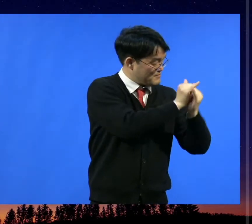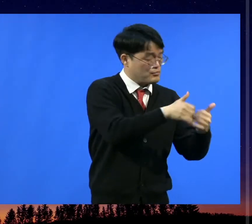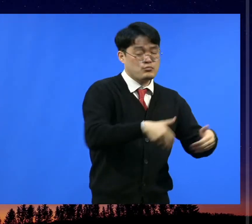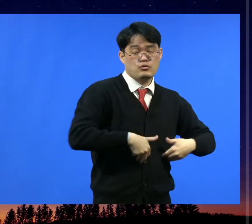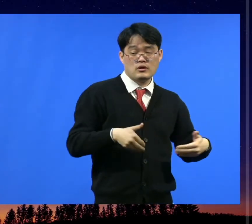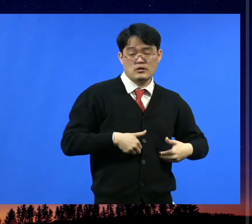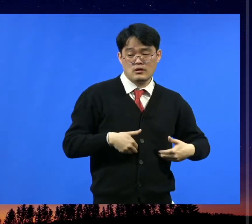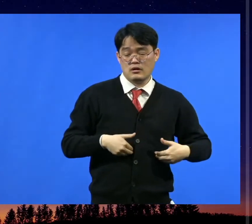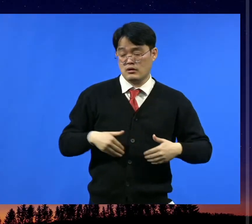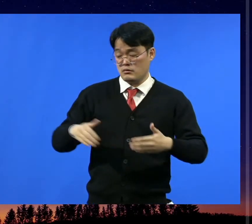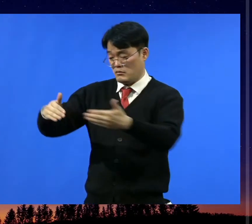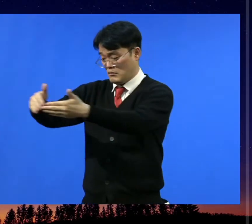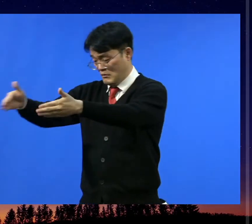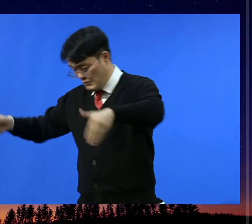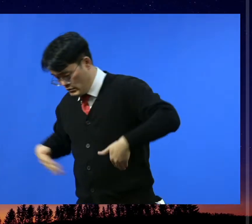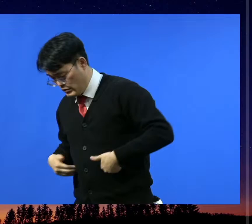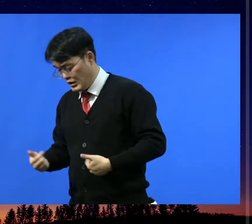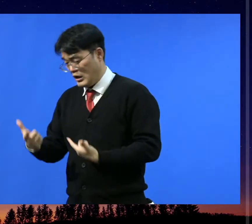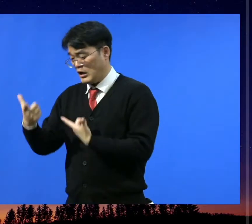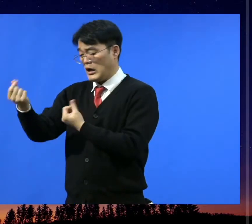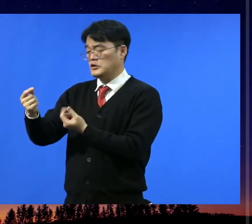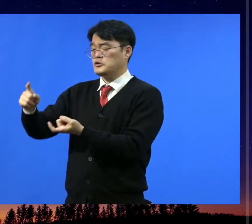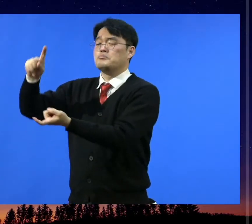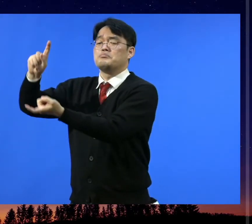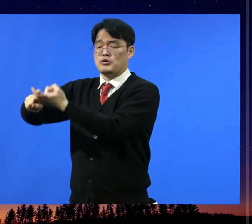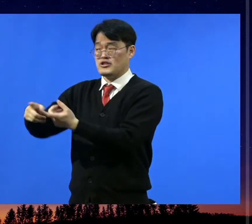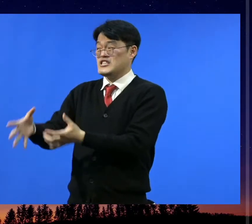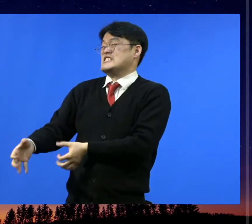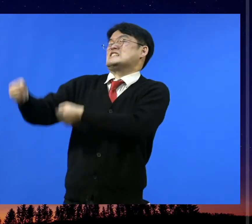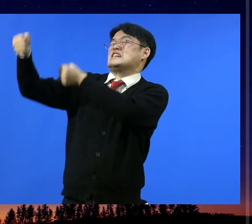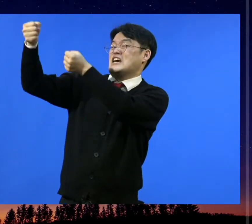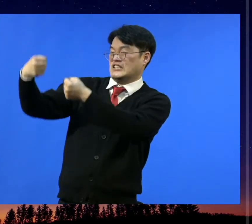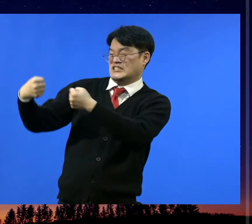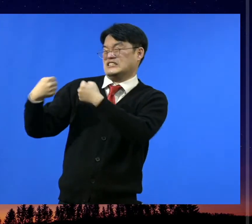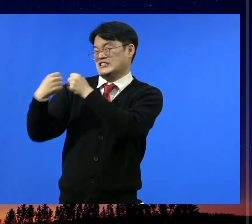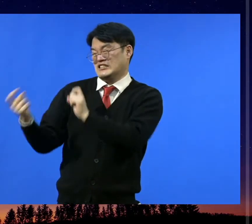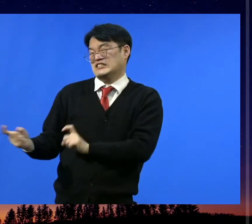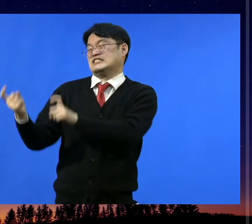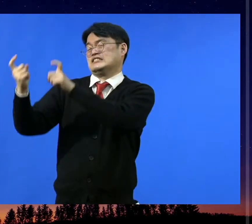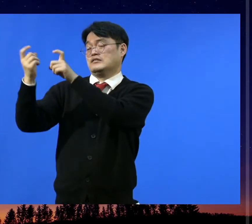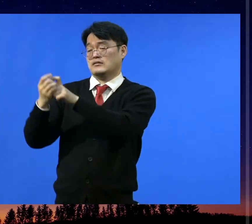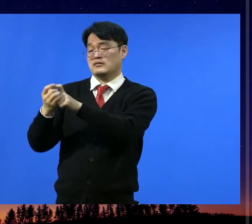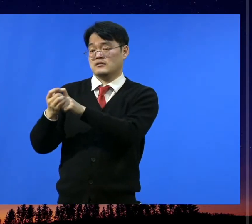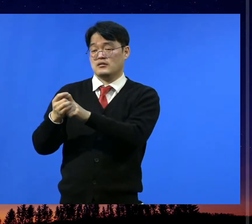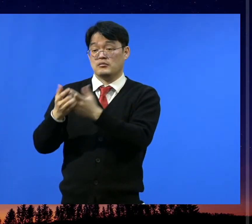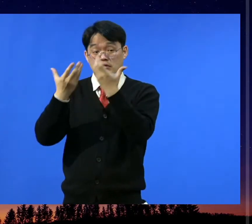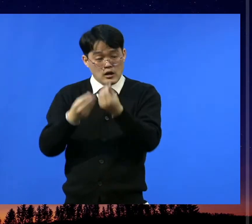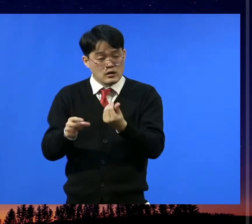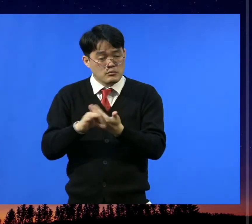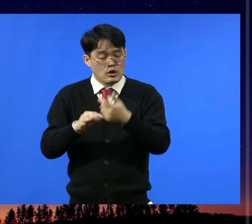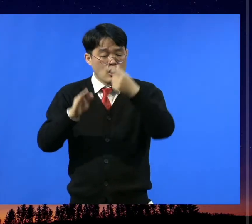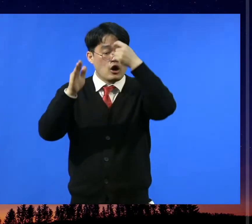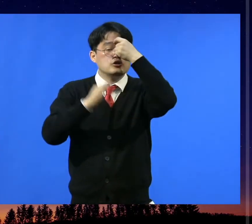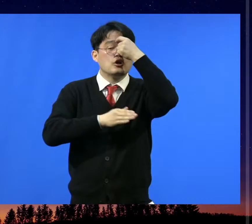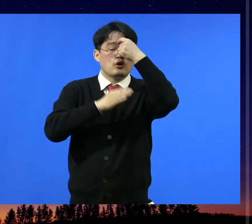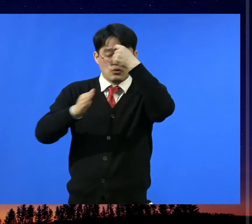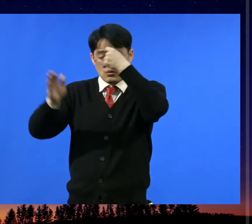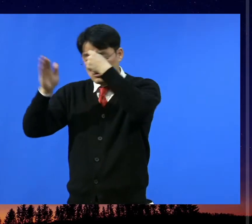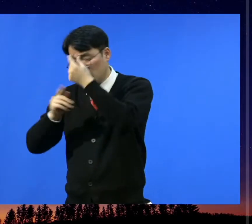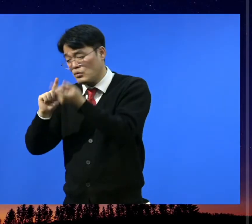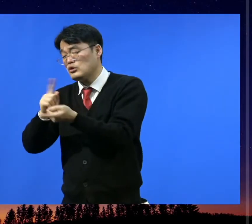교회 안에서 교인들끼리 싸우는 거예요. 근데 싸우는 내용을 보면 유치찬란해. 그러니까 싸울 일이 전혀 안